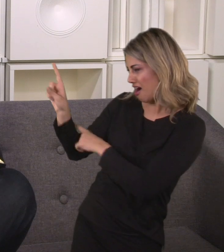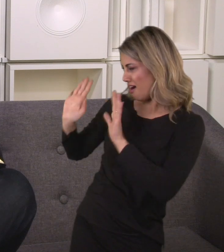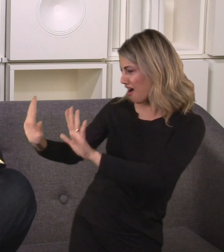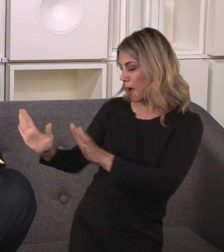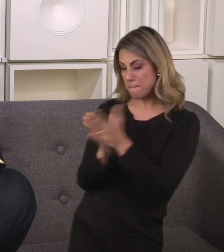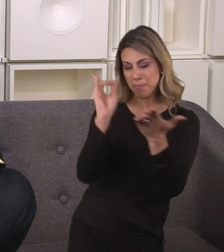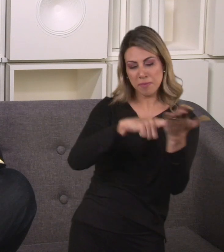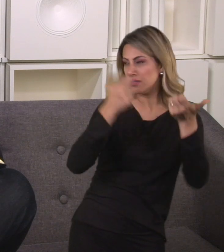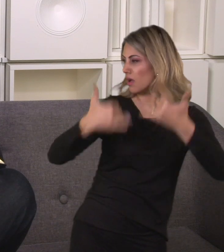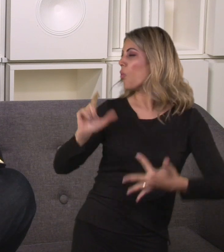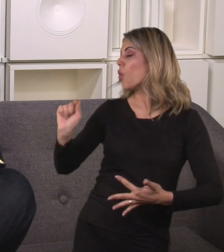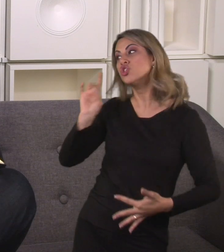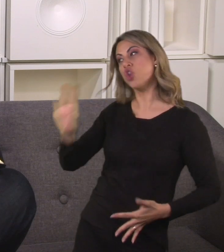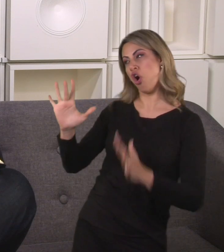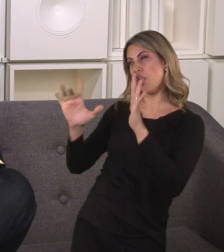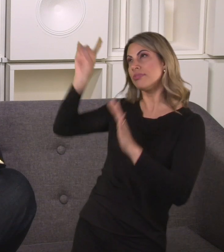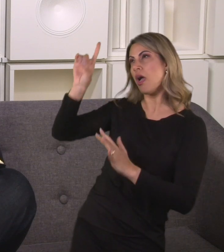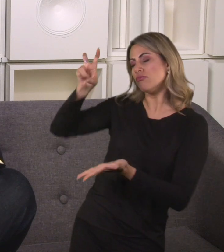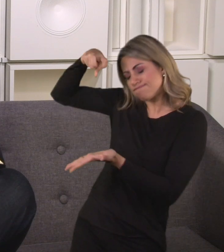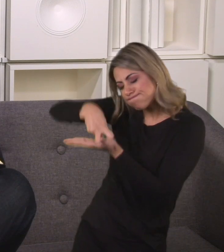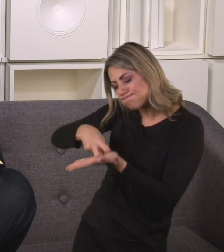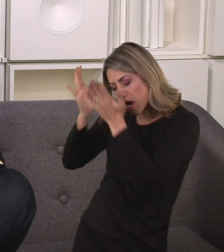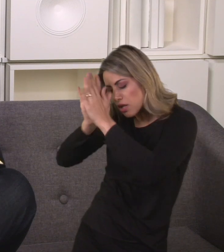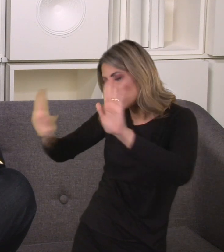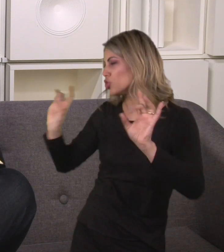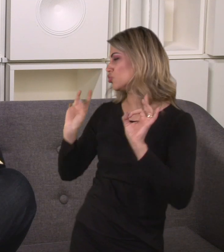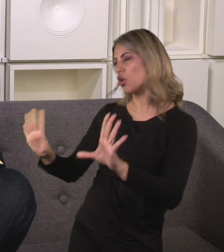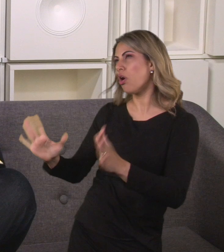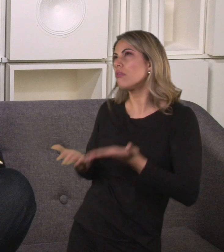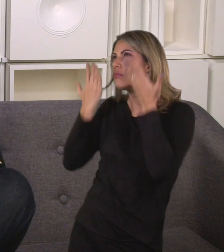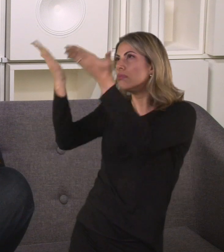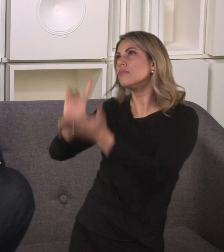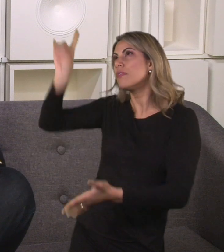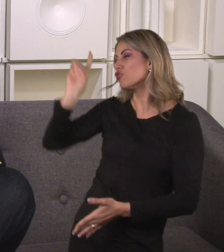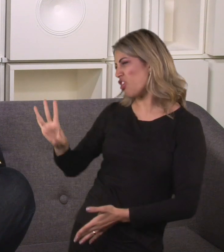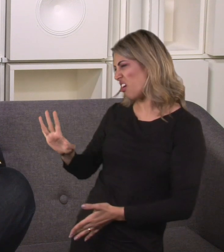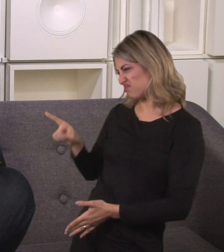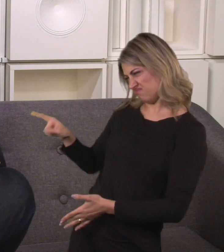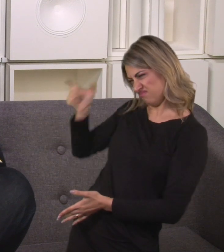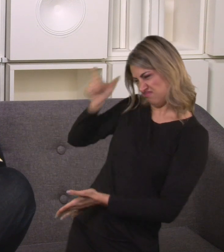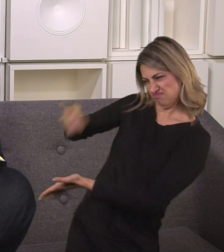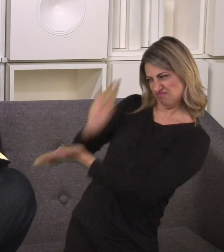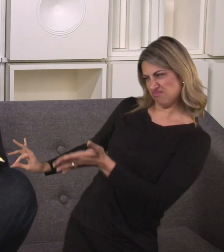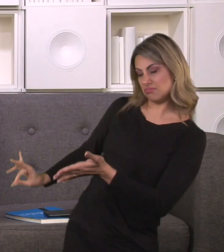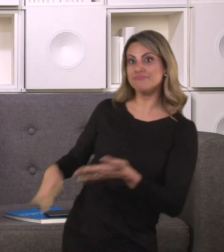ele preste culto. Então o diabo o deixou e os anjos vieram e o